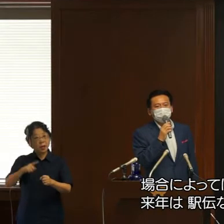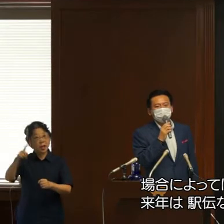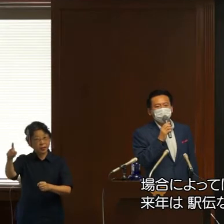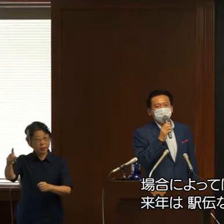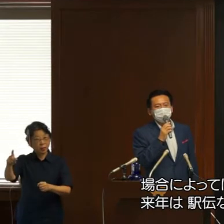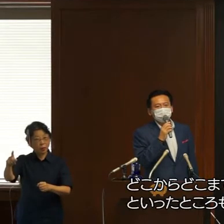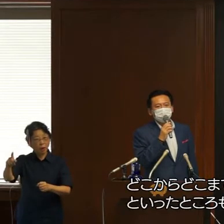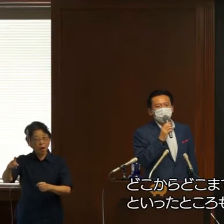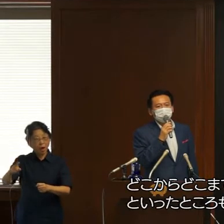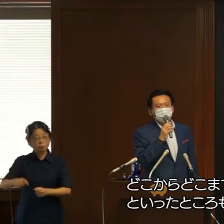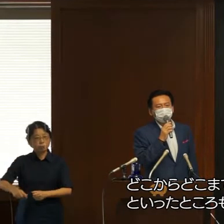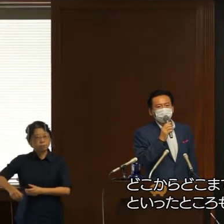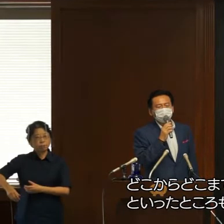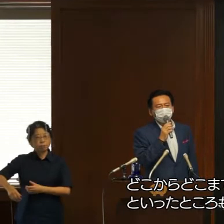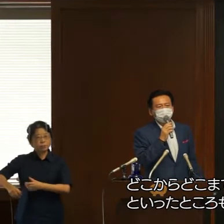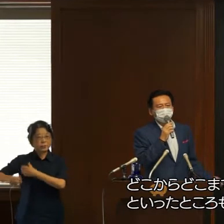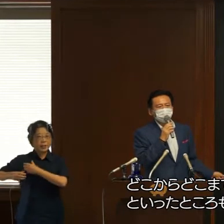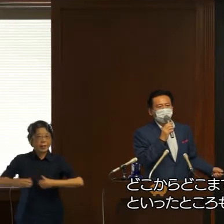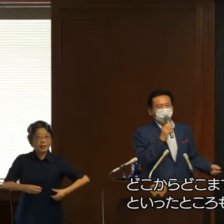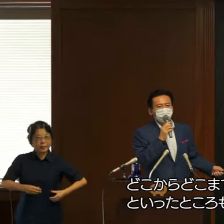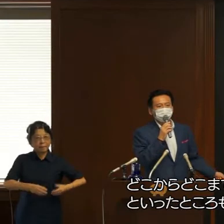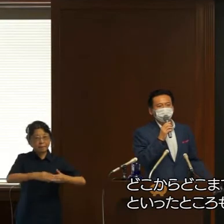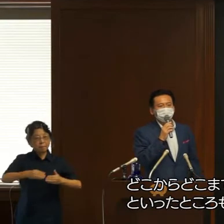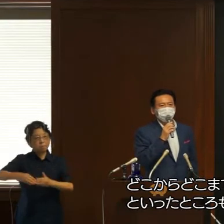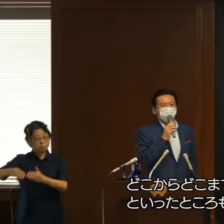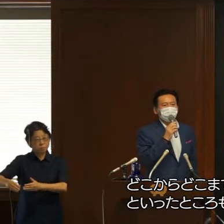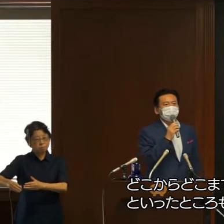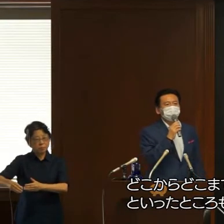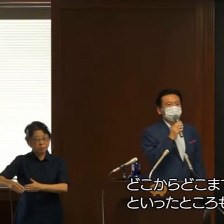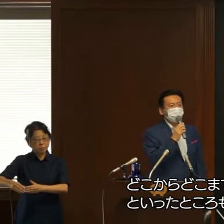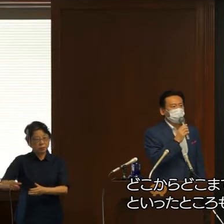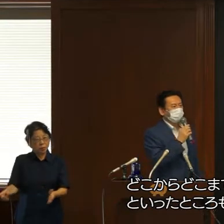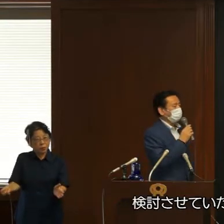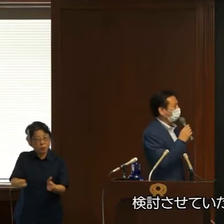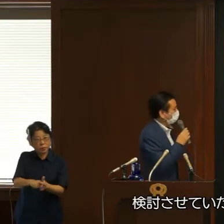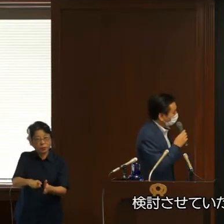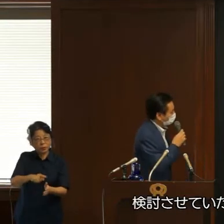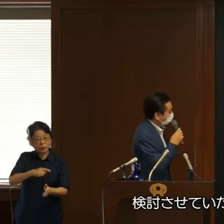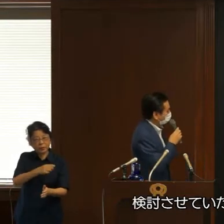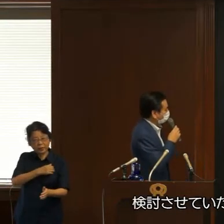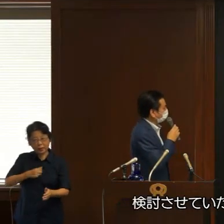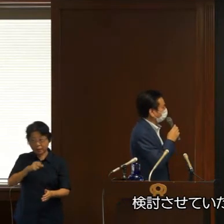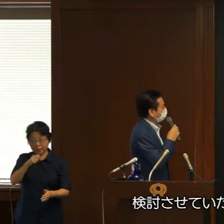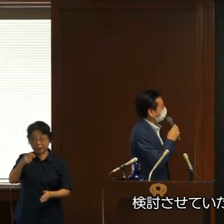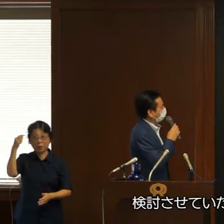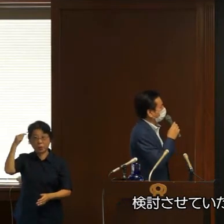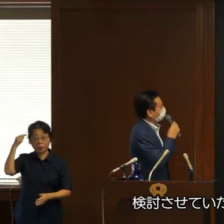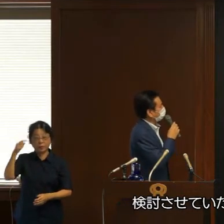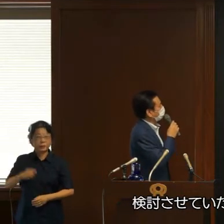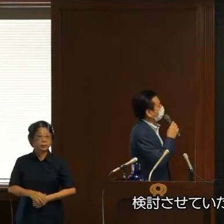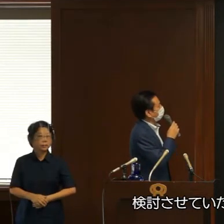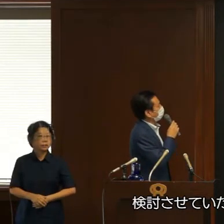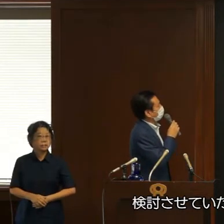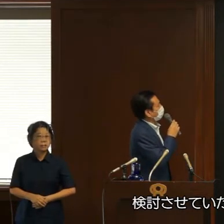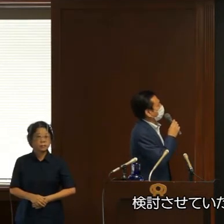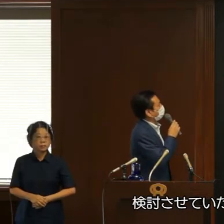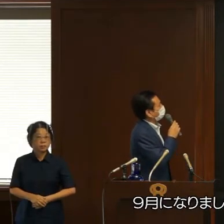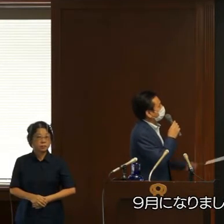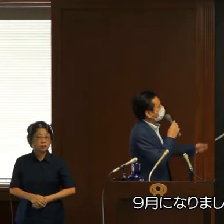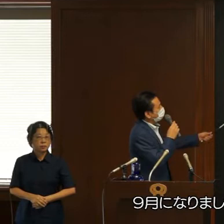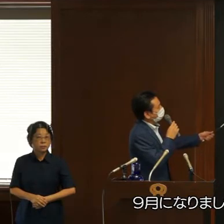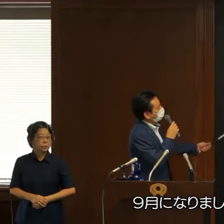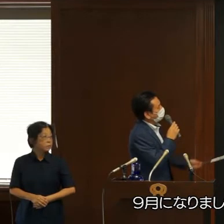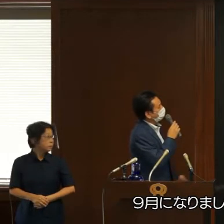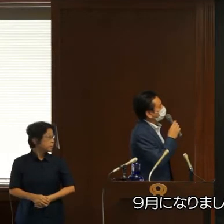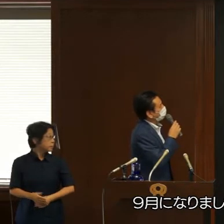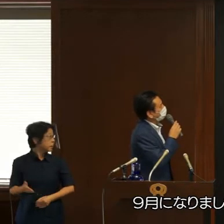れたりとかですね、どこからどこまでをこうターゲットにするかっていったところも含めて検討させていただきたいと思います。